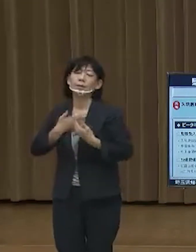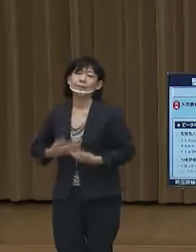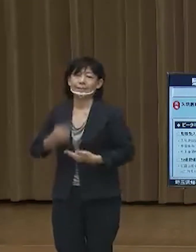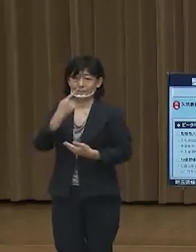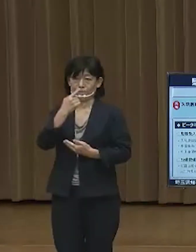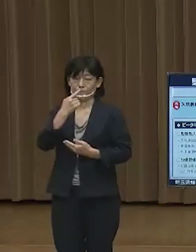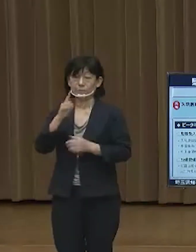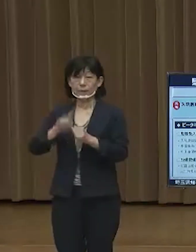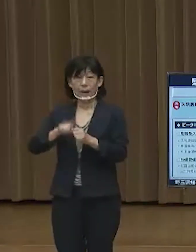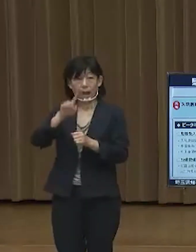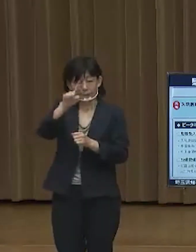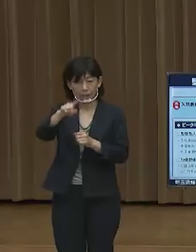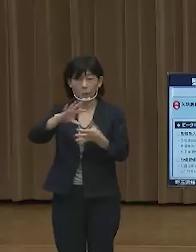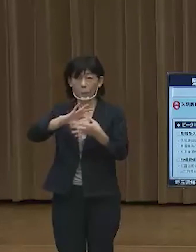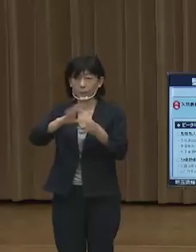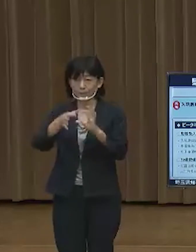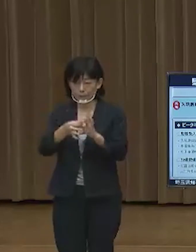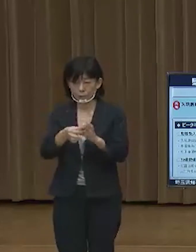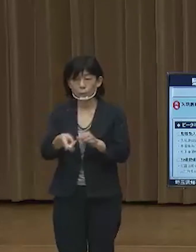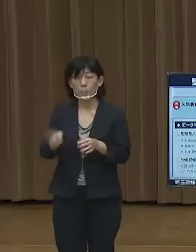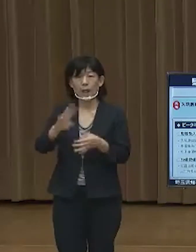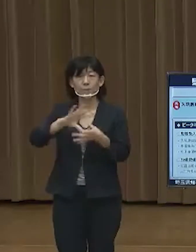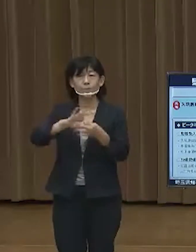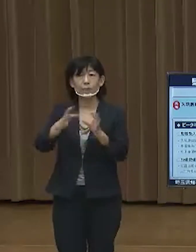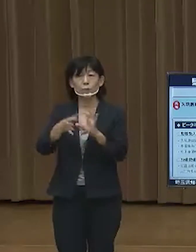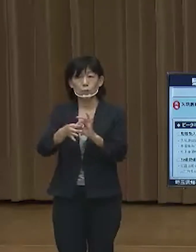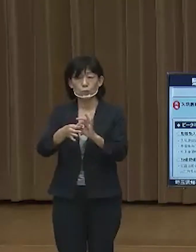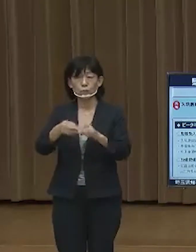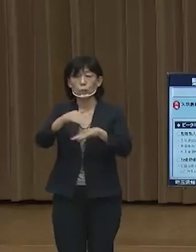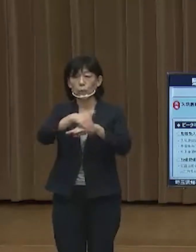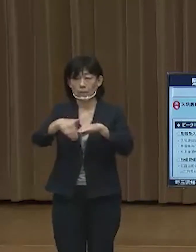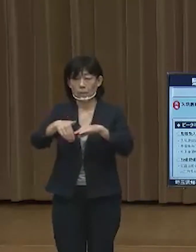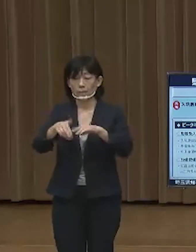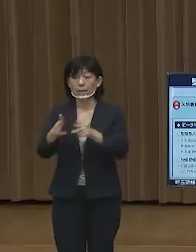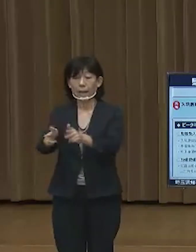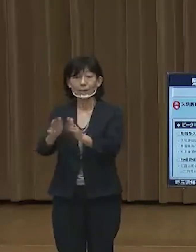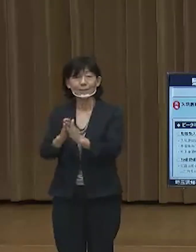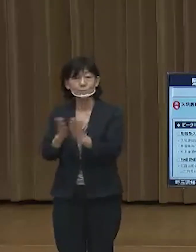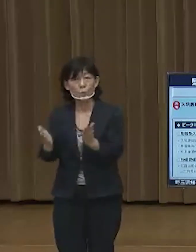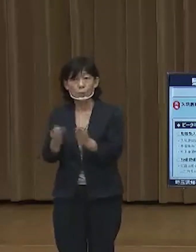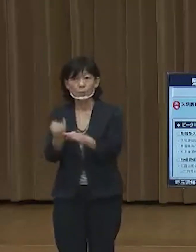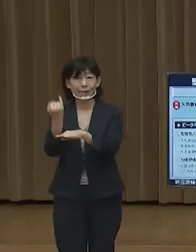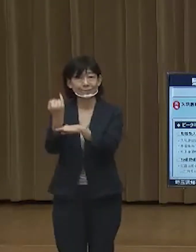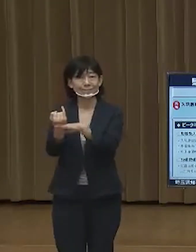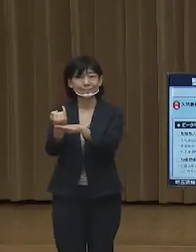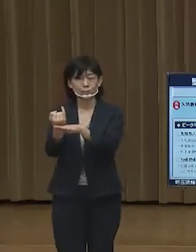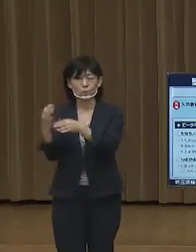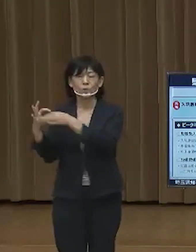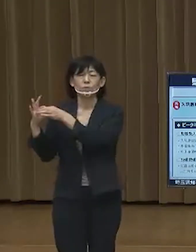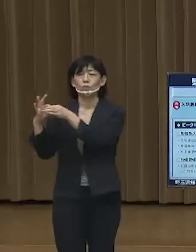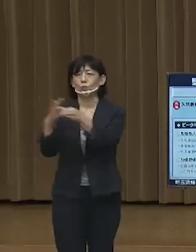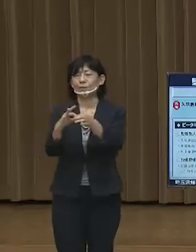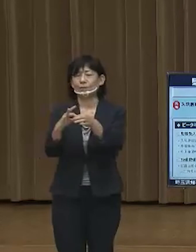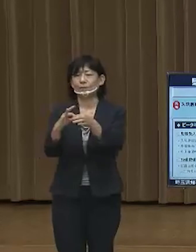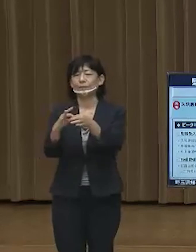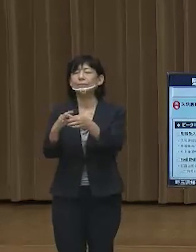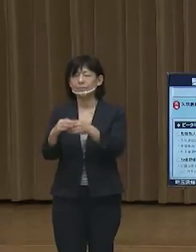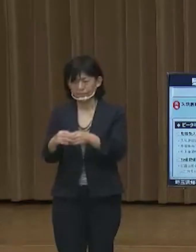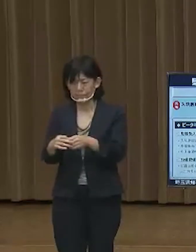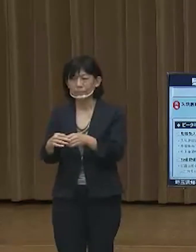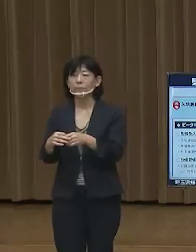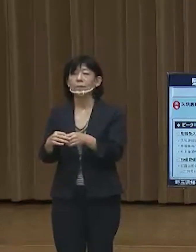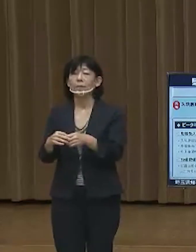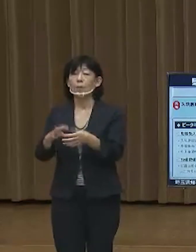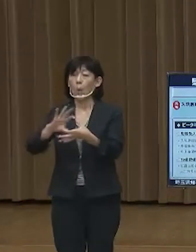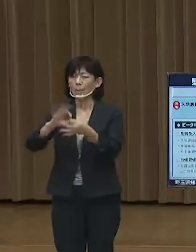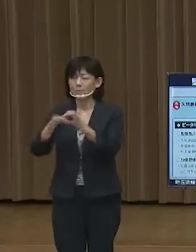オリンピック・パラリンピックが予定されておりますけれども、橋本大臣も留任されて、これまでの延期の経緯もよくご存